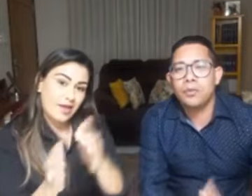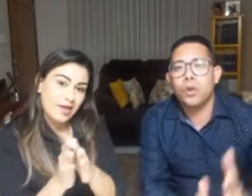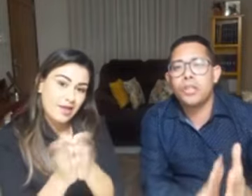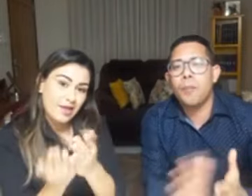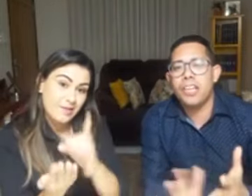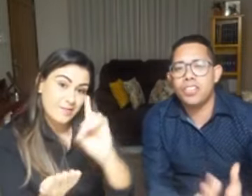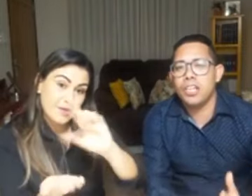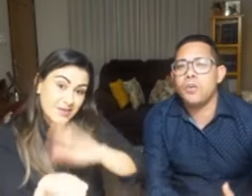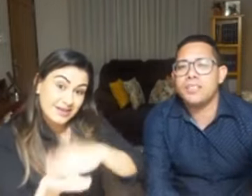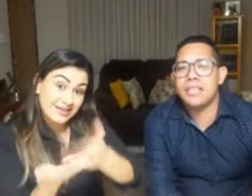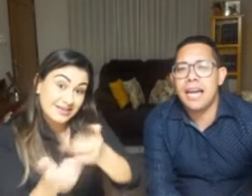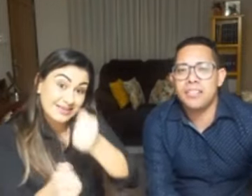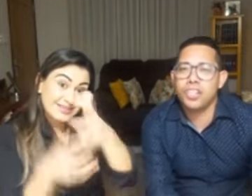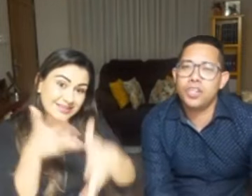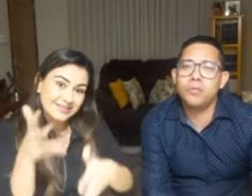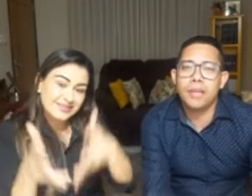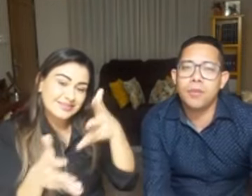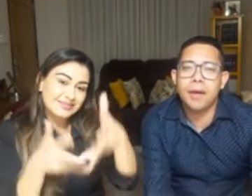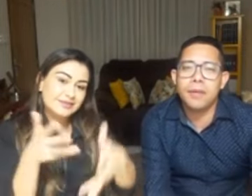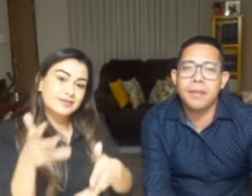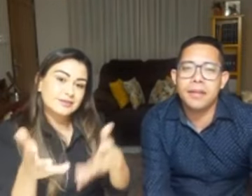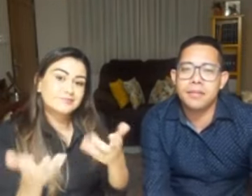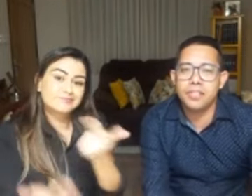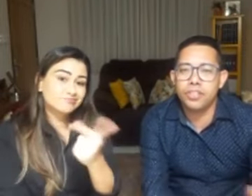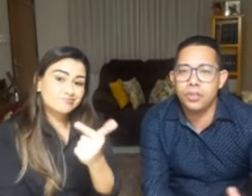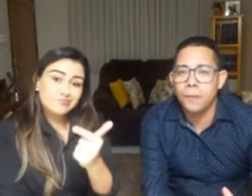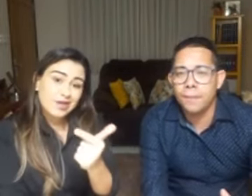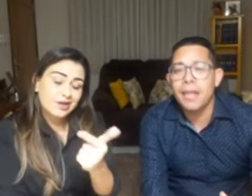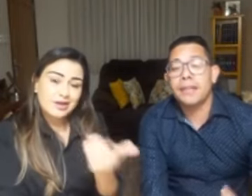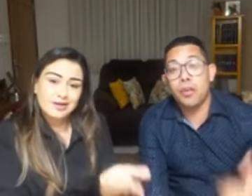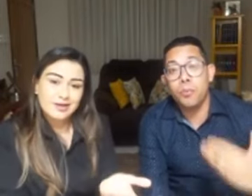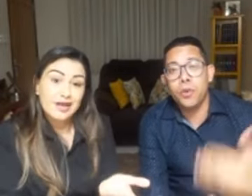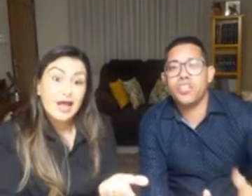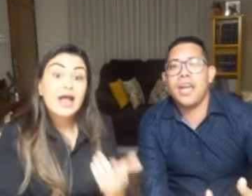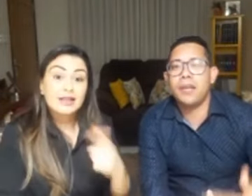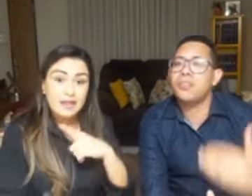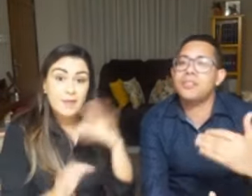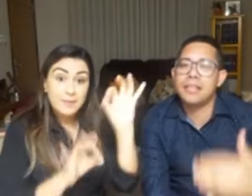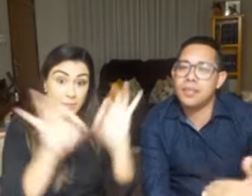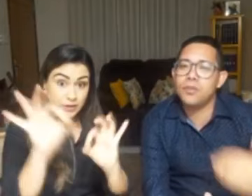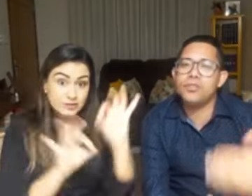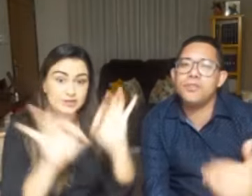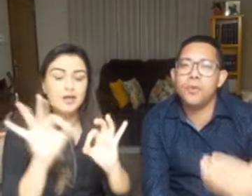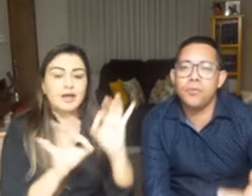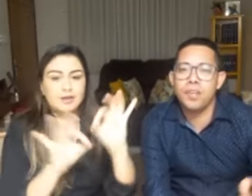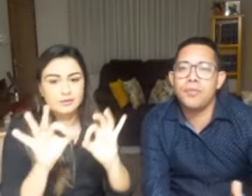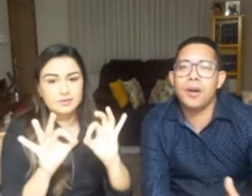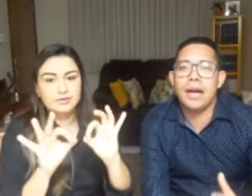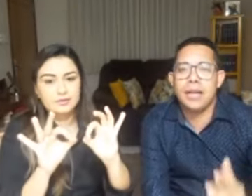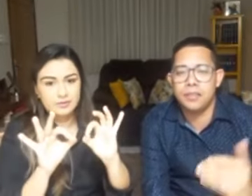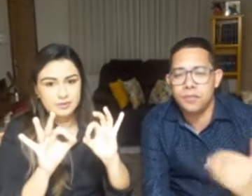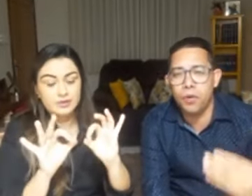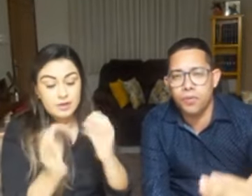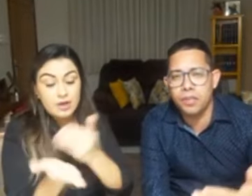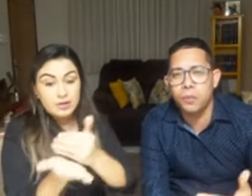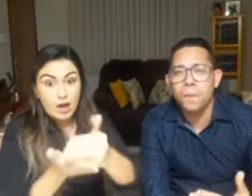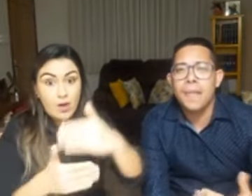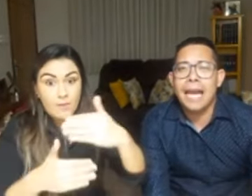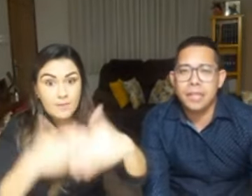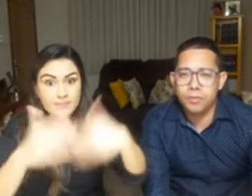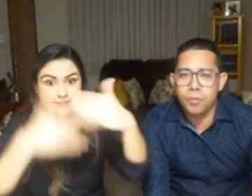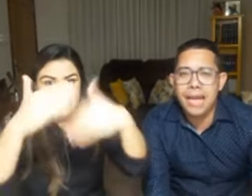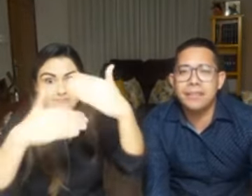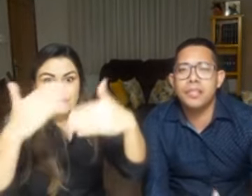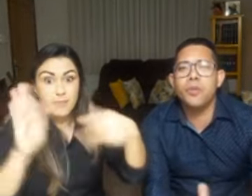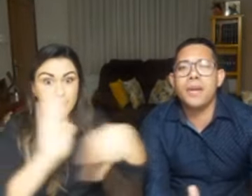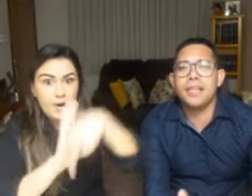né, totalmente em língua de sinais. A gente não tem uma Bíblia nesse sentido. Tem um projeto que está sendo desenvolvido a